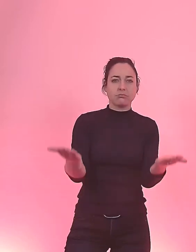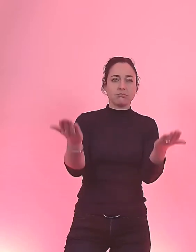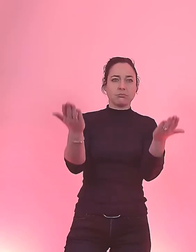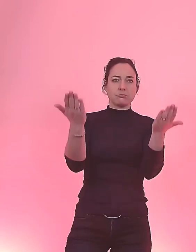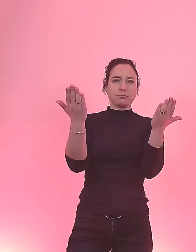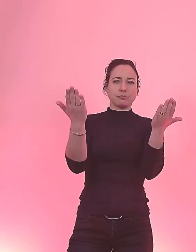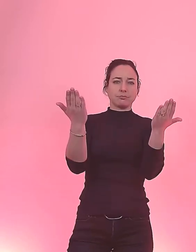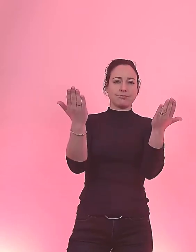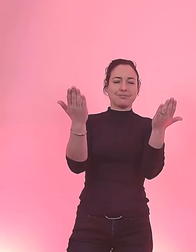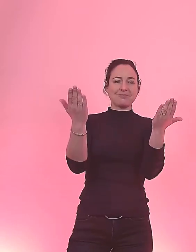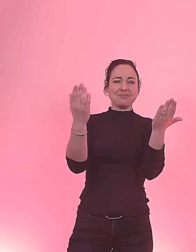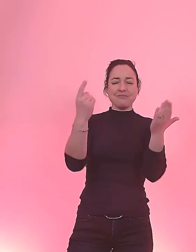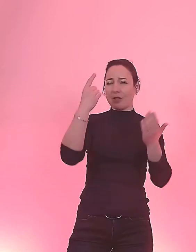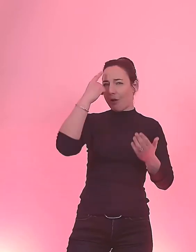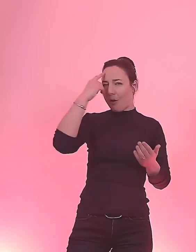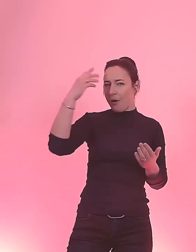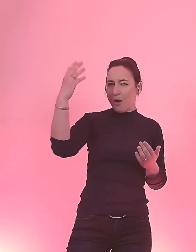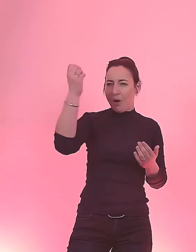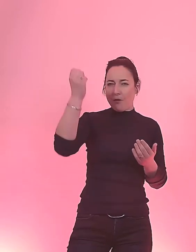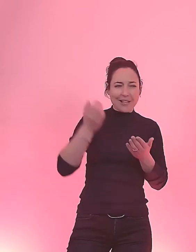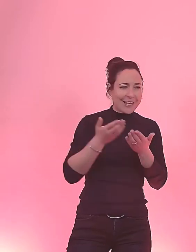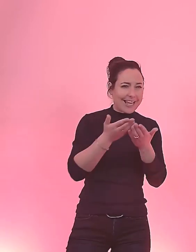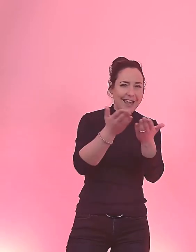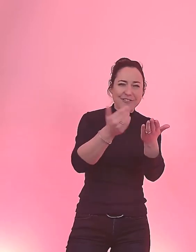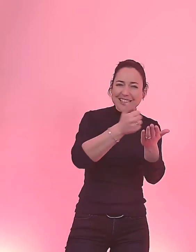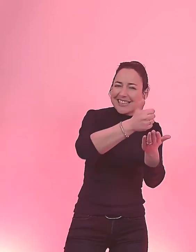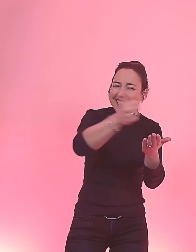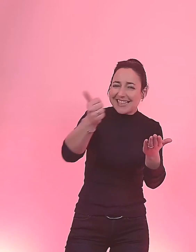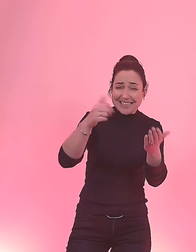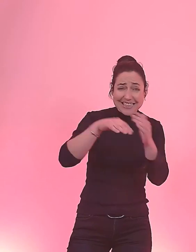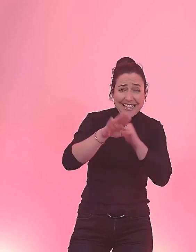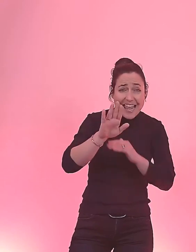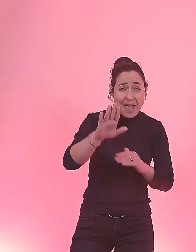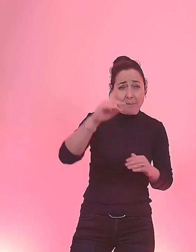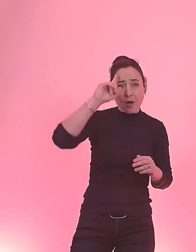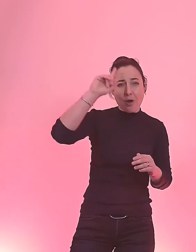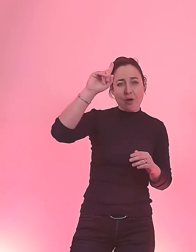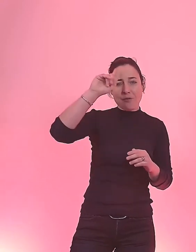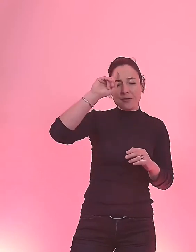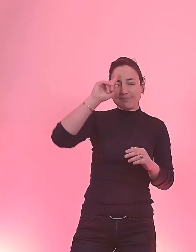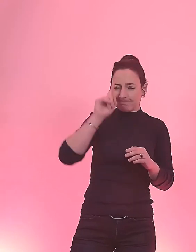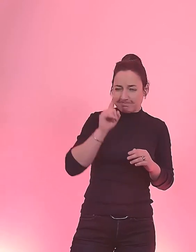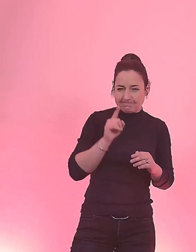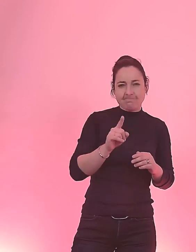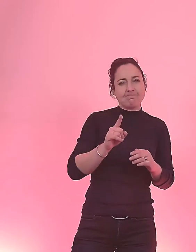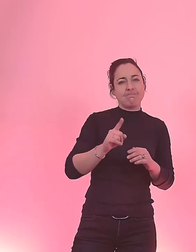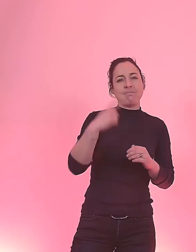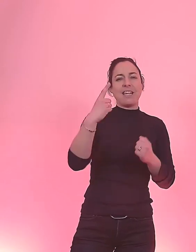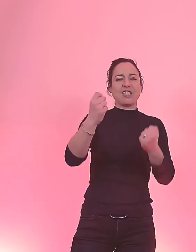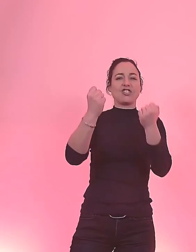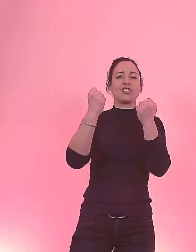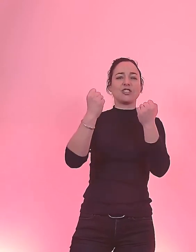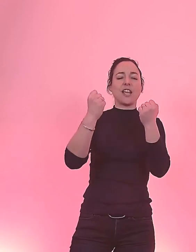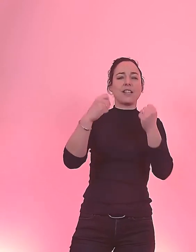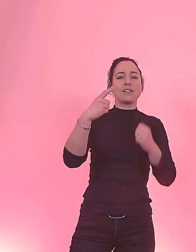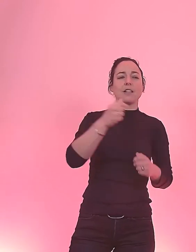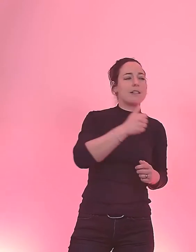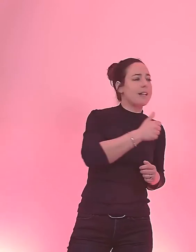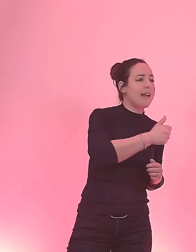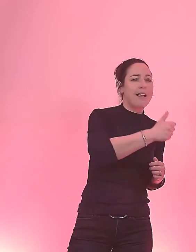gelooft zou geven naar ieder die in hem gaat geloven dat hij sterker is dan elke storm